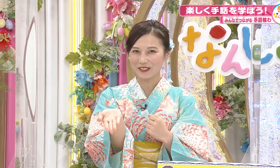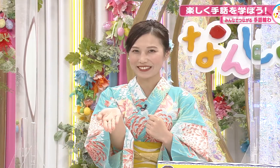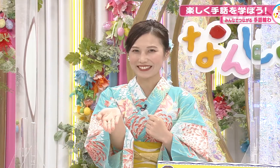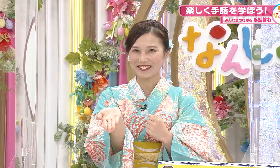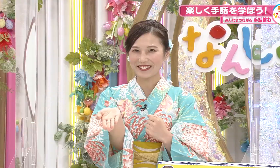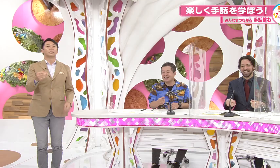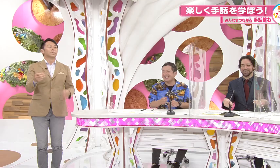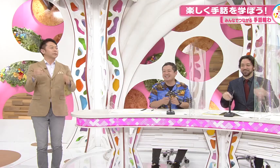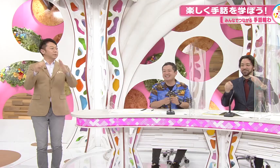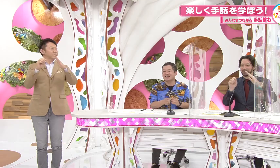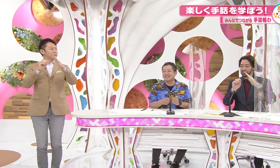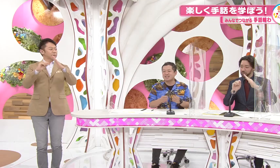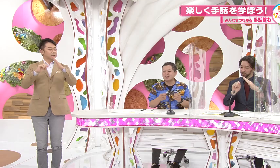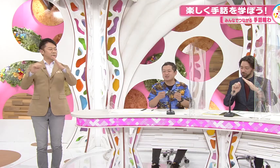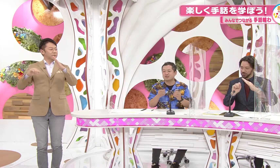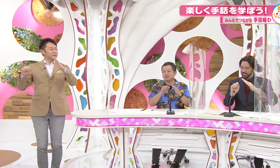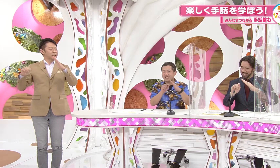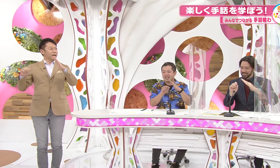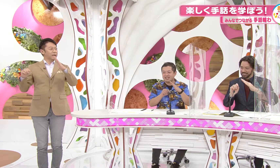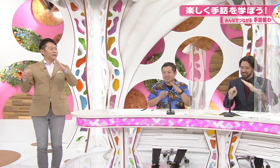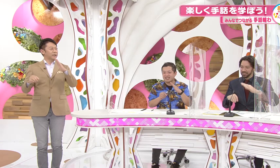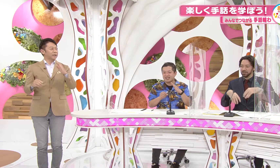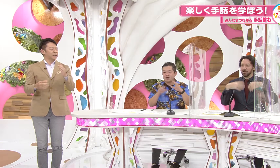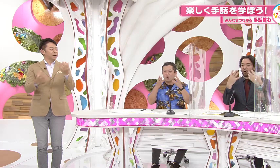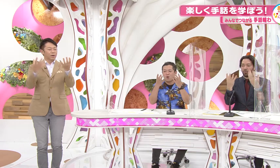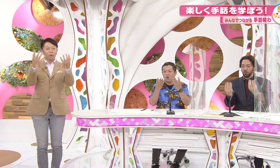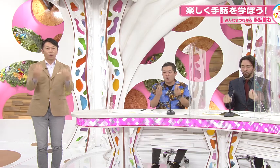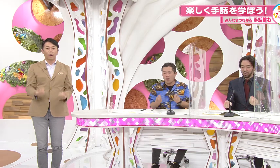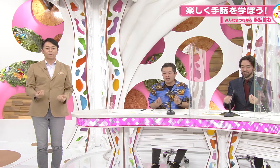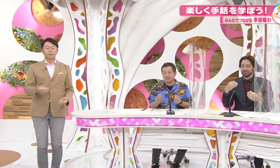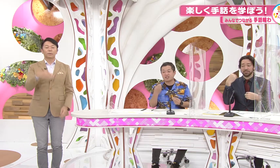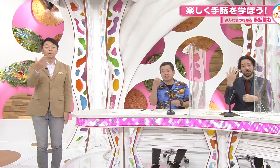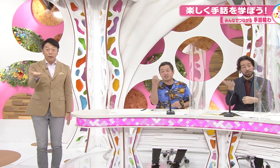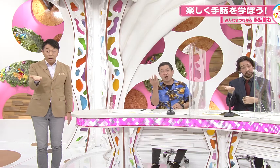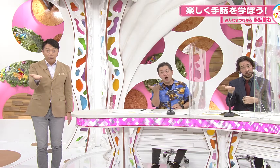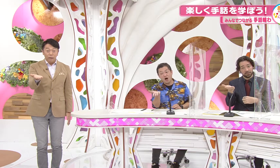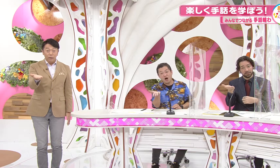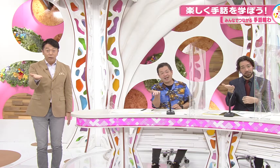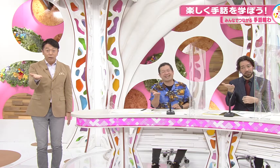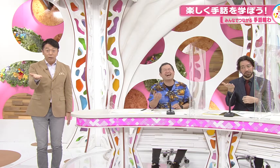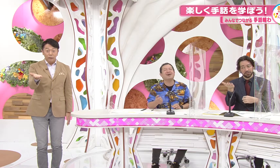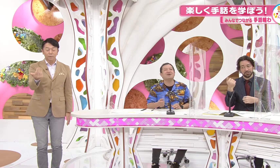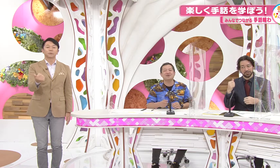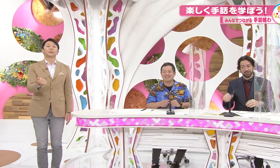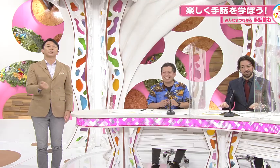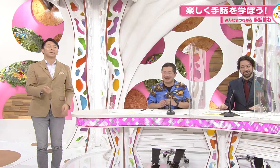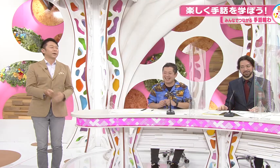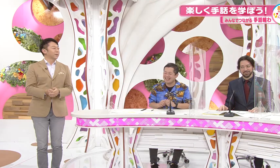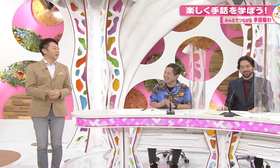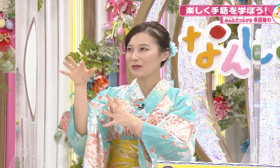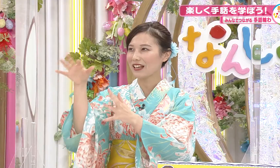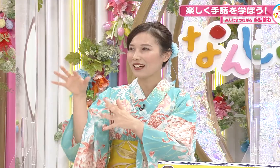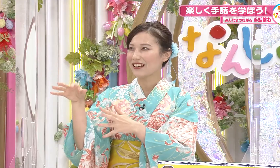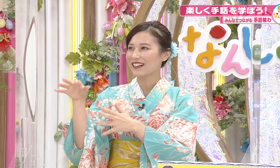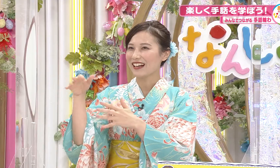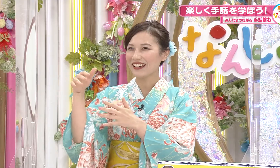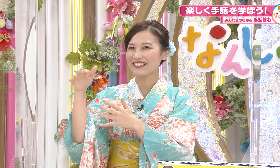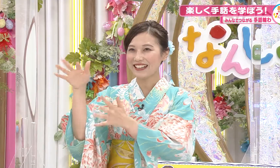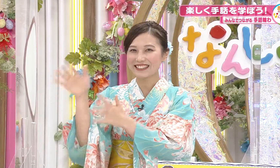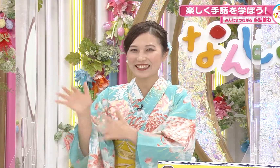度、はい、宿題終わった。 顔 だから 顔 がみんな、はい、連鎖してい